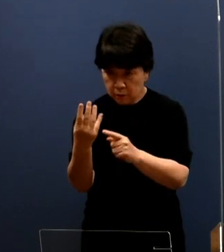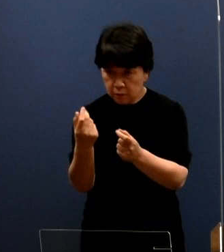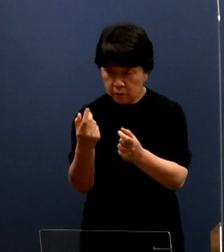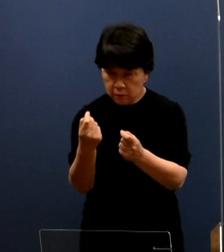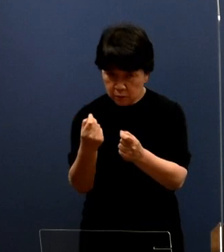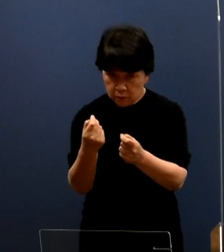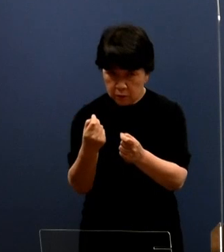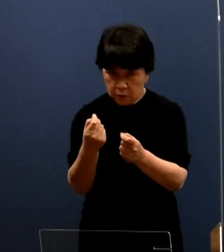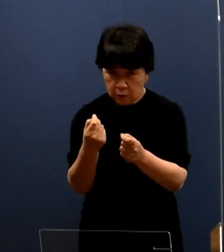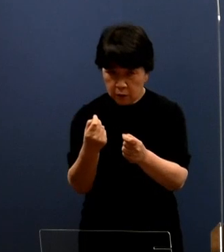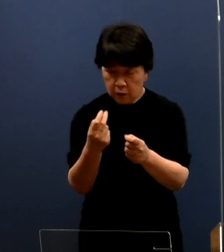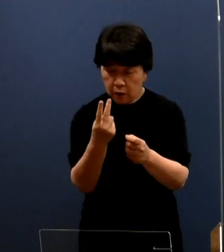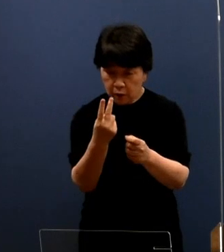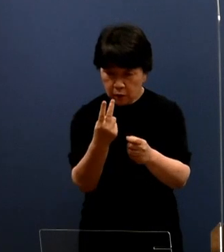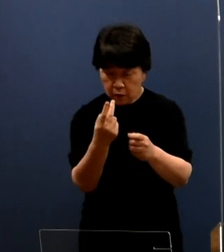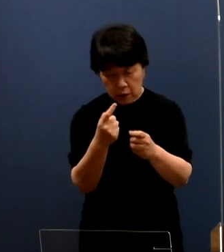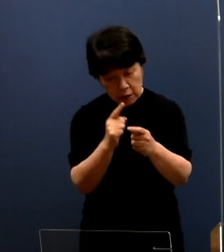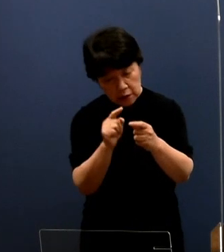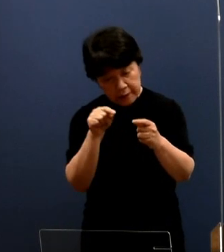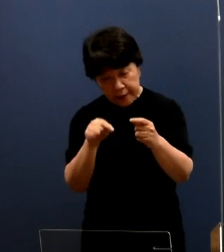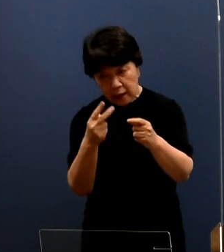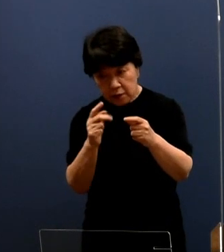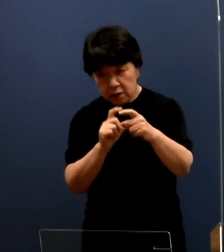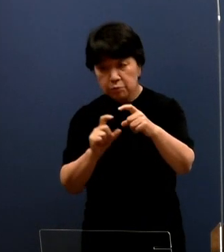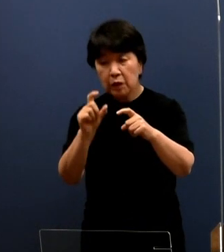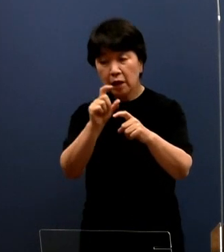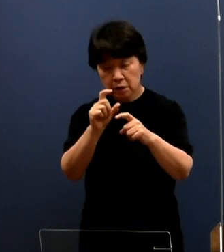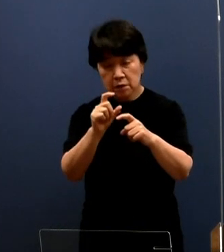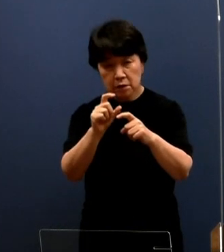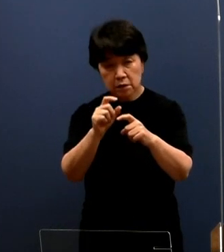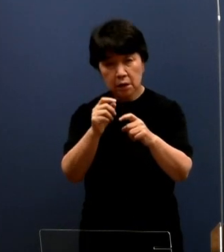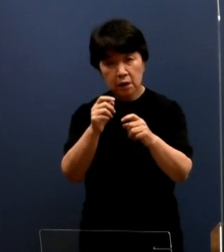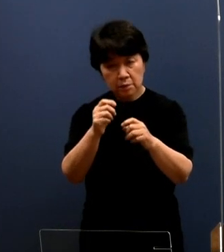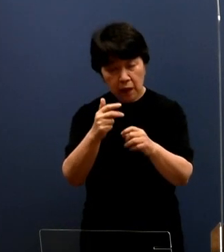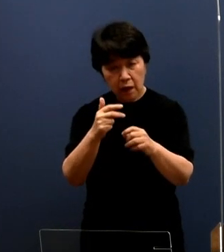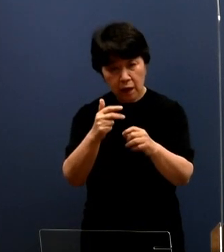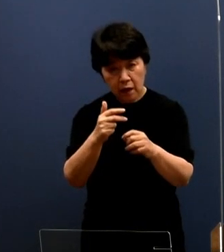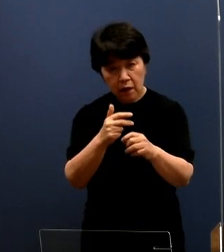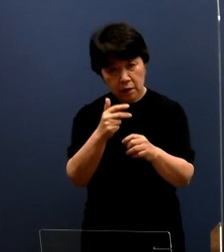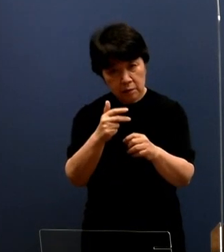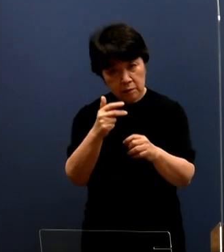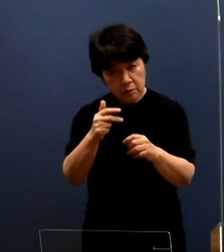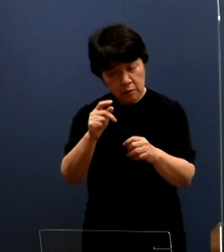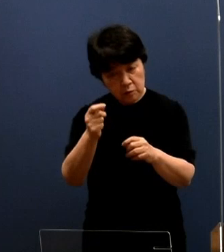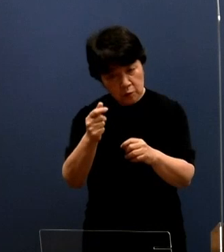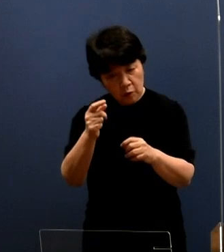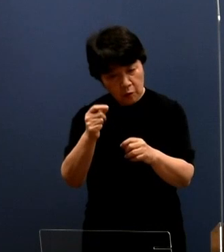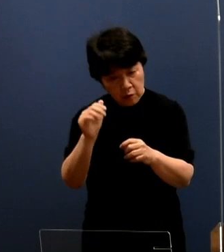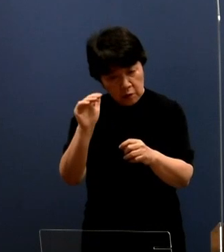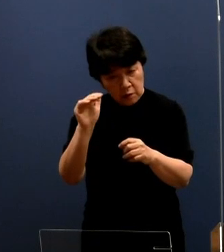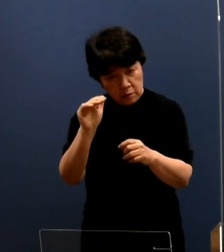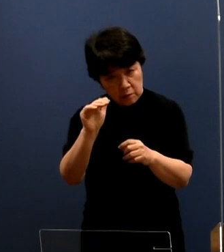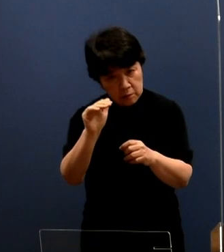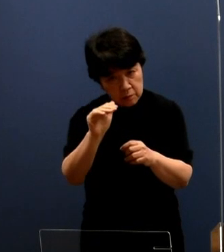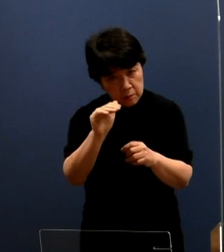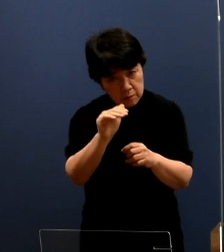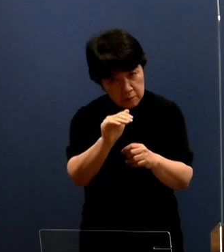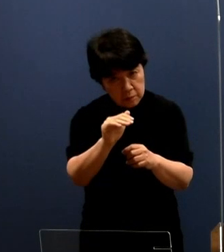1.2 とか 1.2 台になっている。 週ごとに下がってきているということですね。それと今後の対策ですけれども、